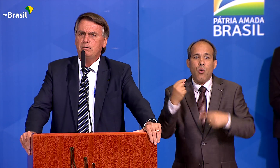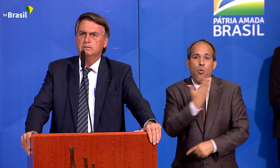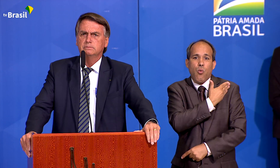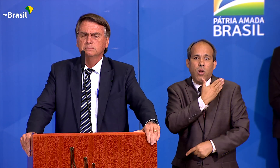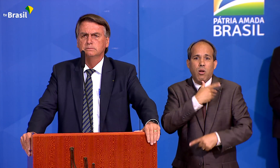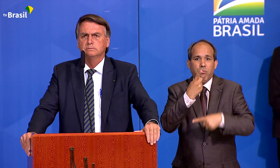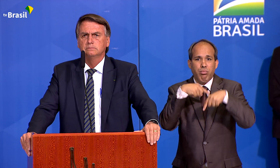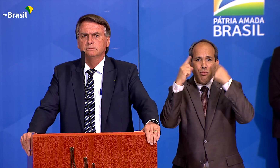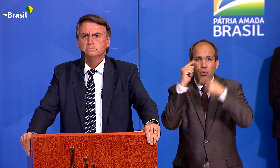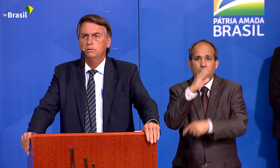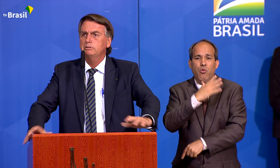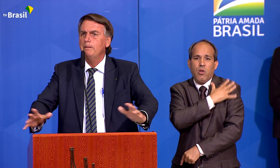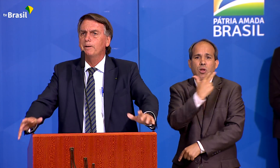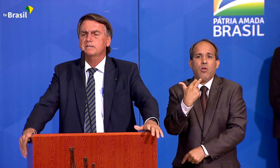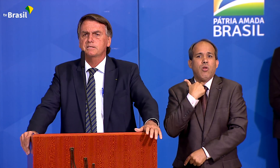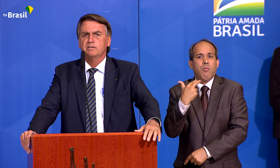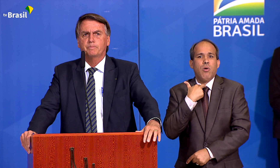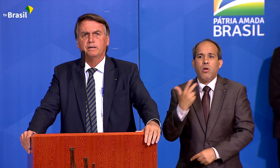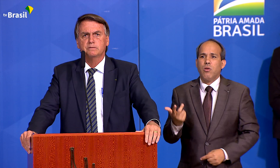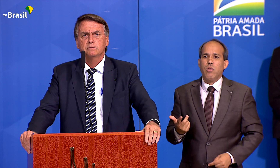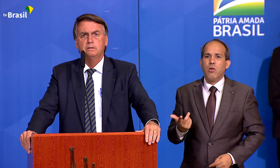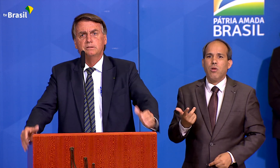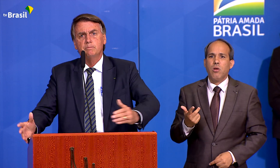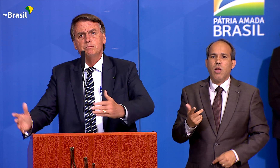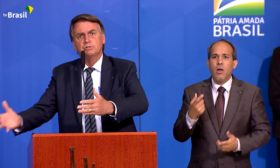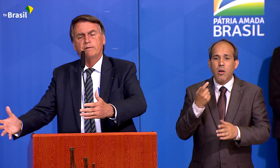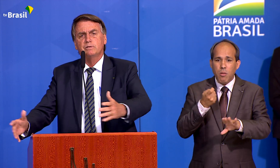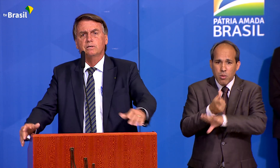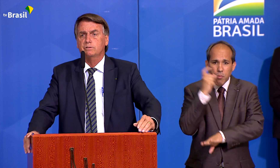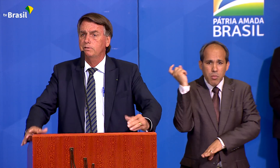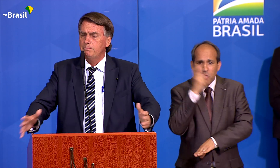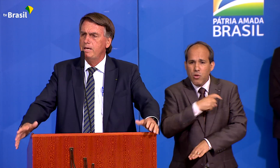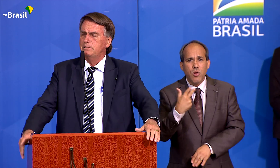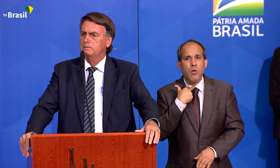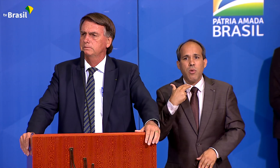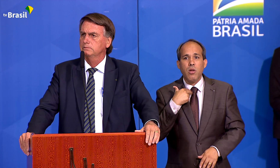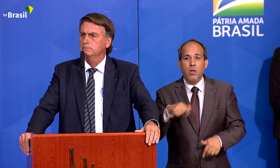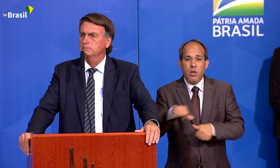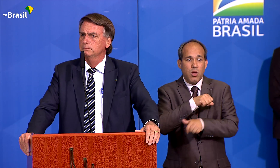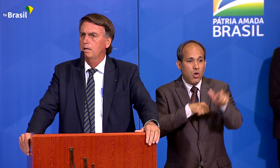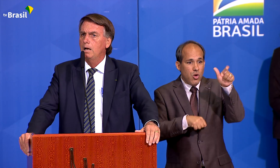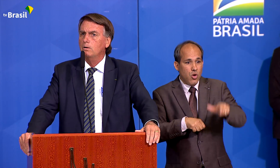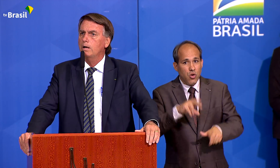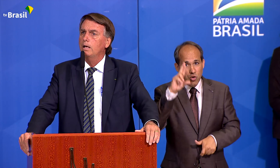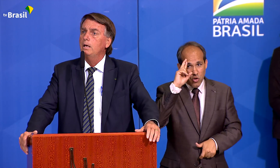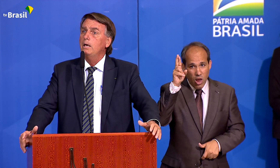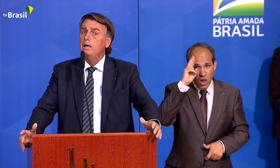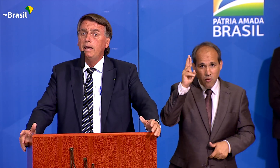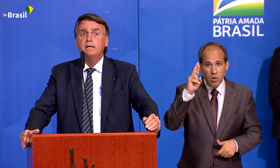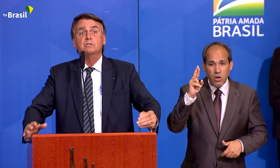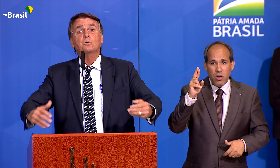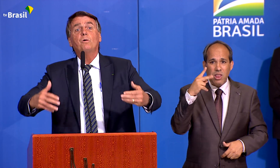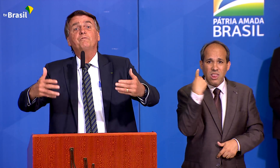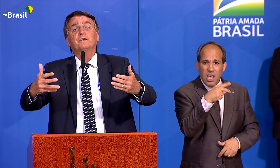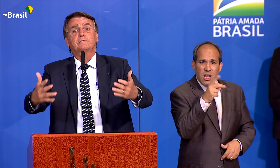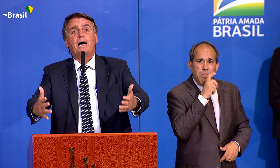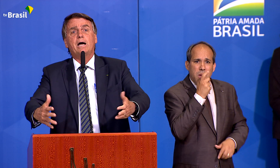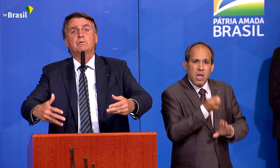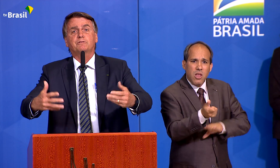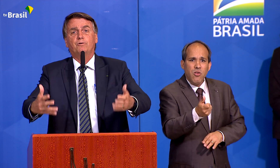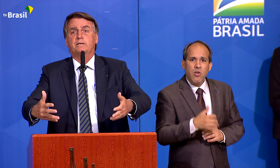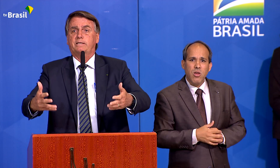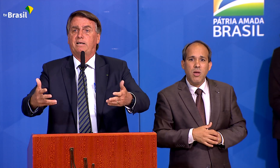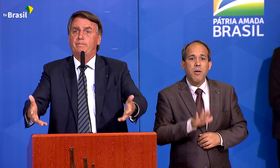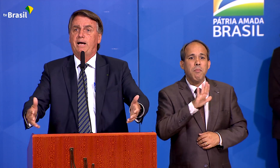não sai General não tem para inscrição para isso e temos um chefe do executivo que mente agora eles